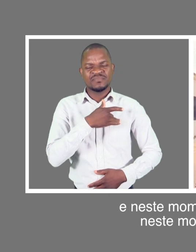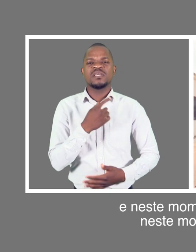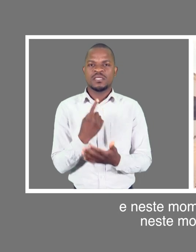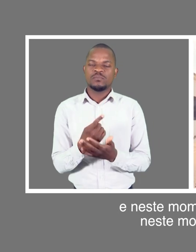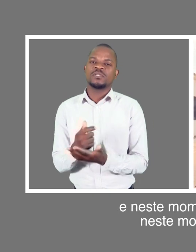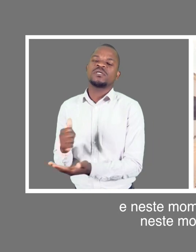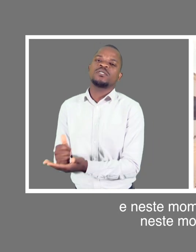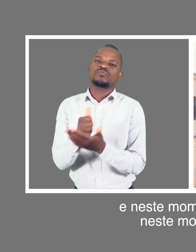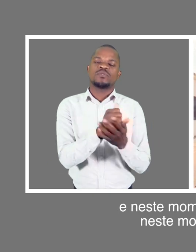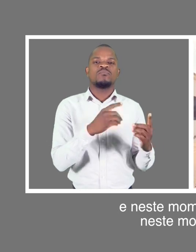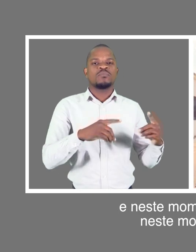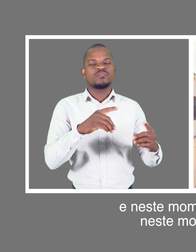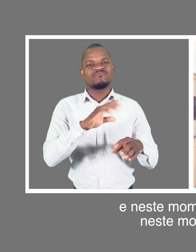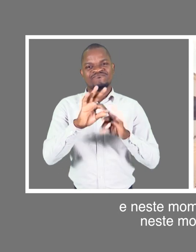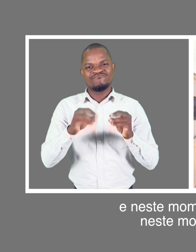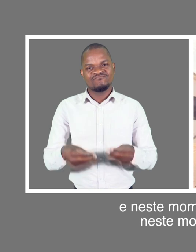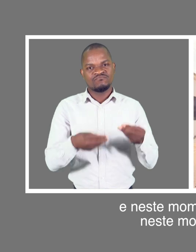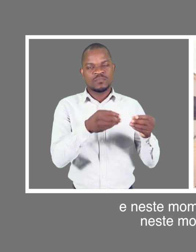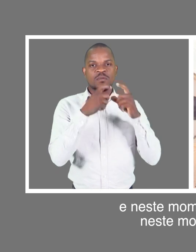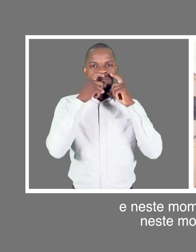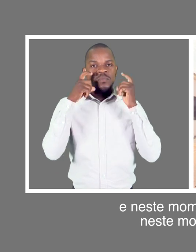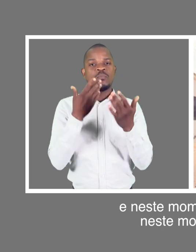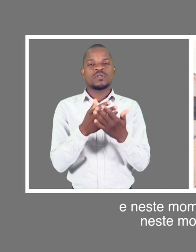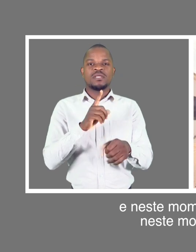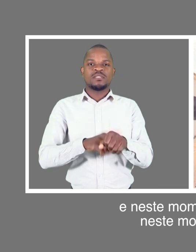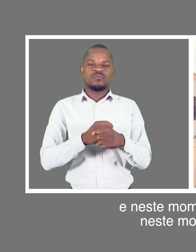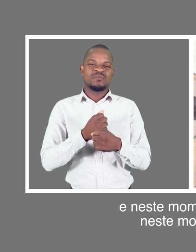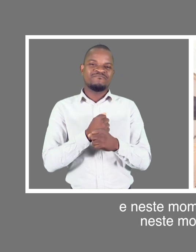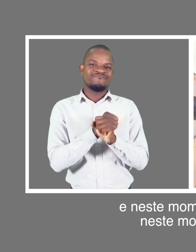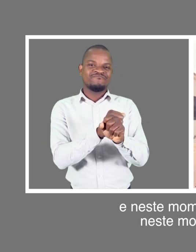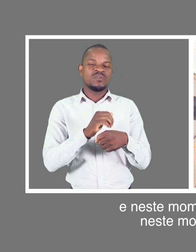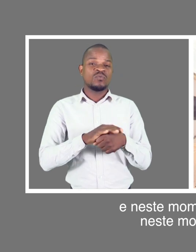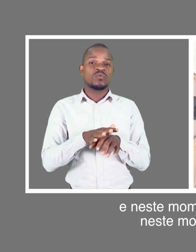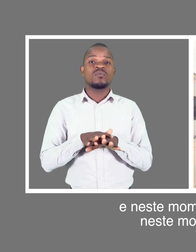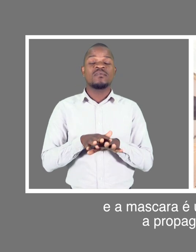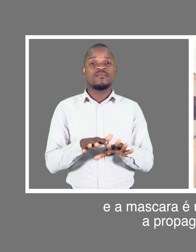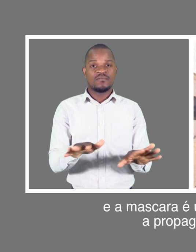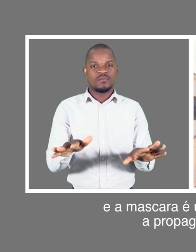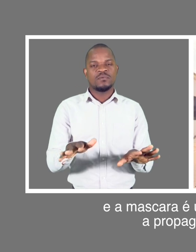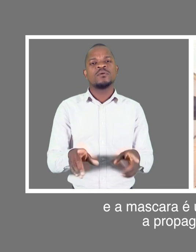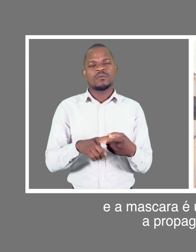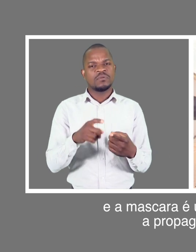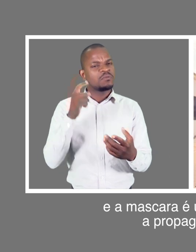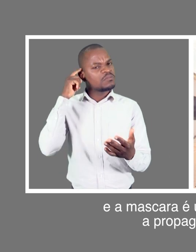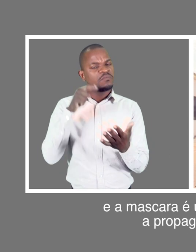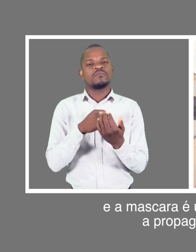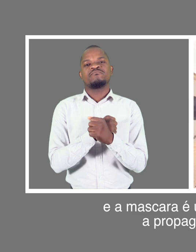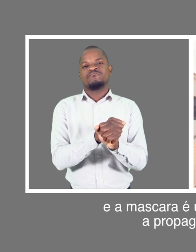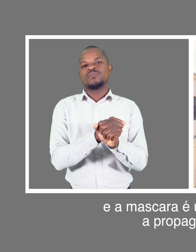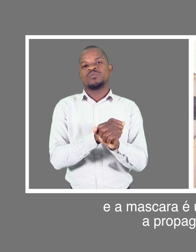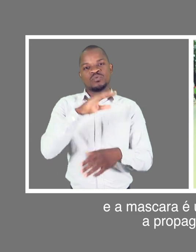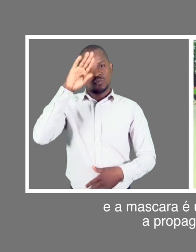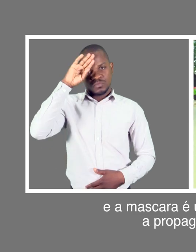sentimos a necessidade de ajudar a nossa população a oferecer máscaras, como estamos no momento do combate contra a Covid-19. E a máscara é uma das formas de